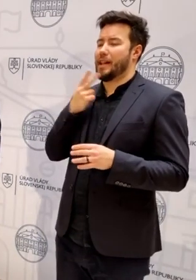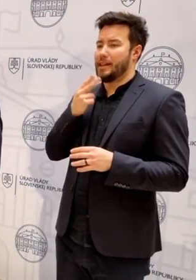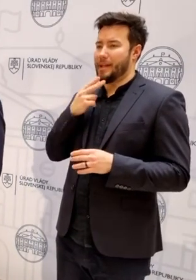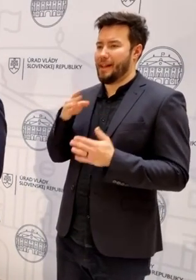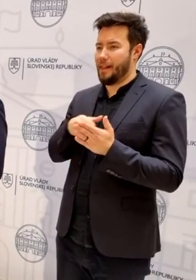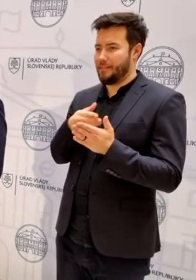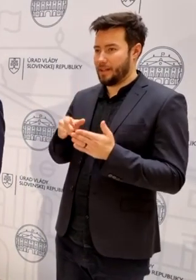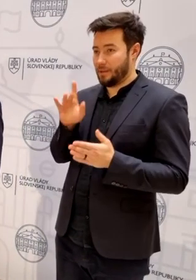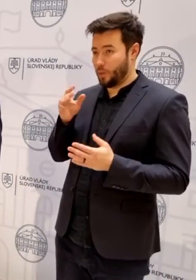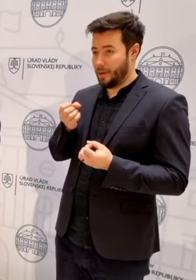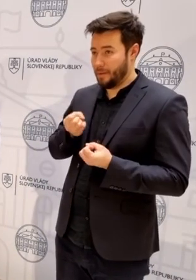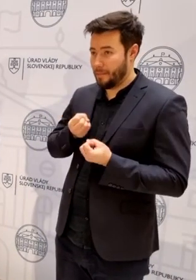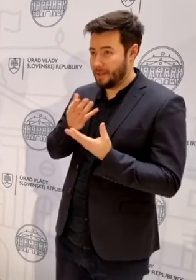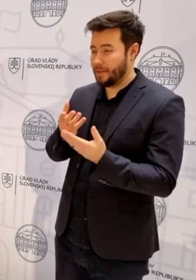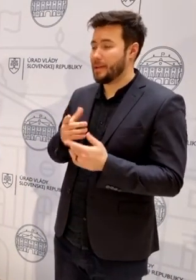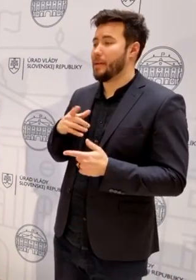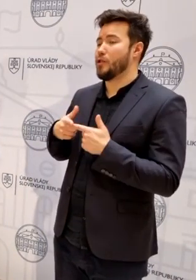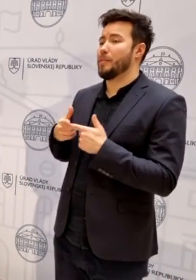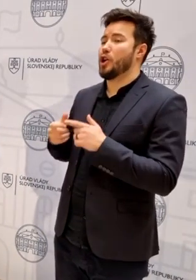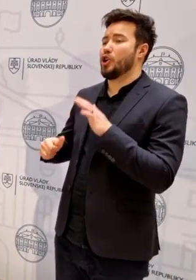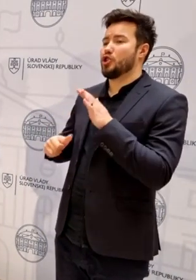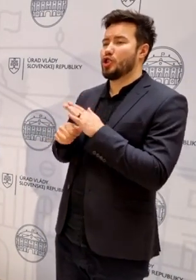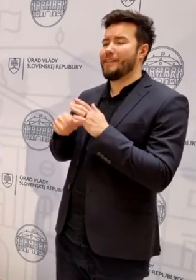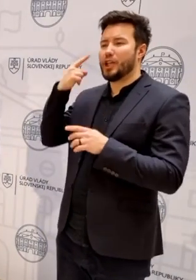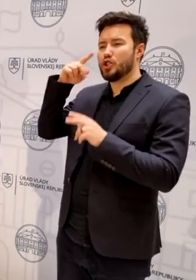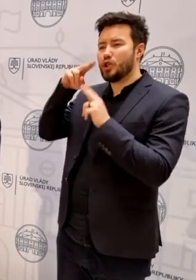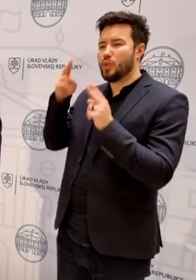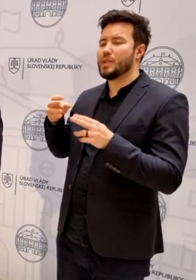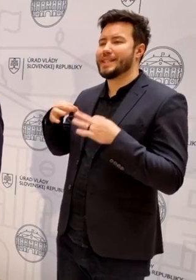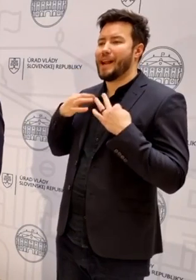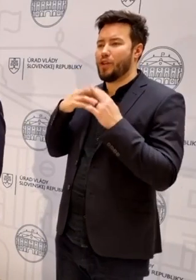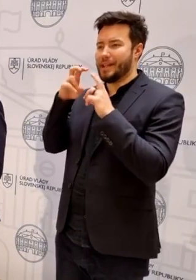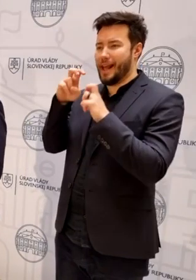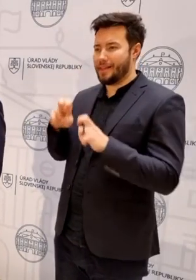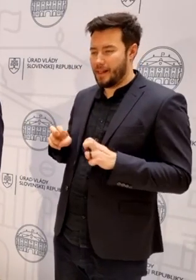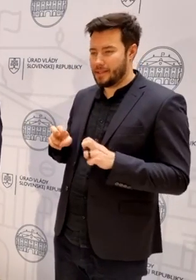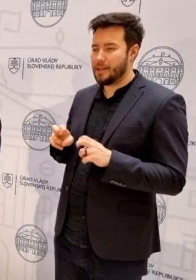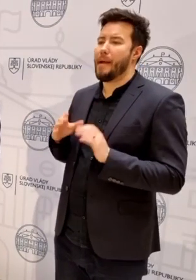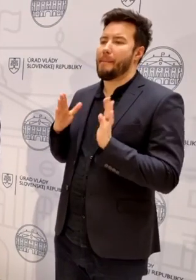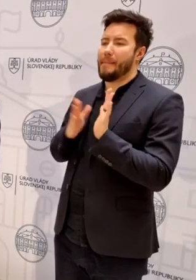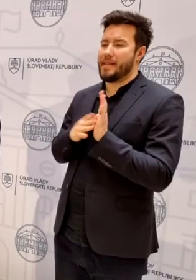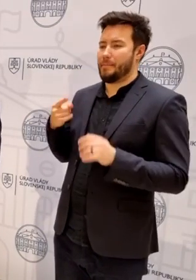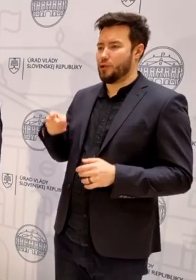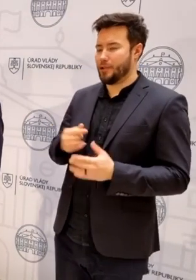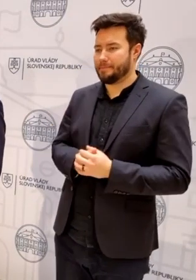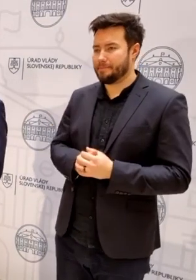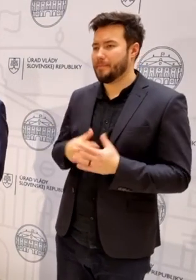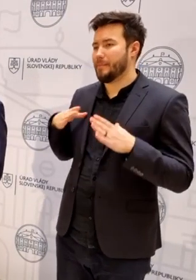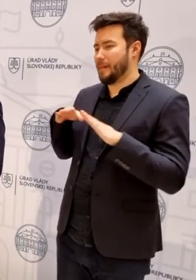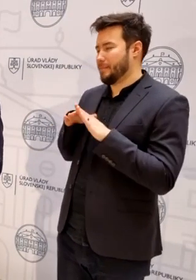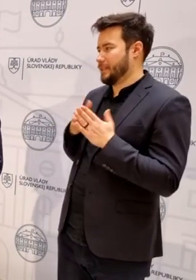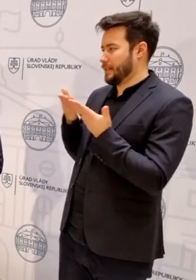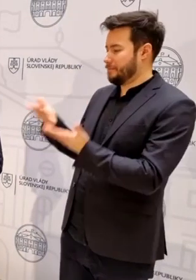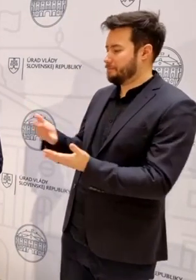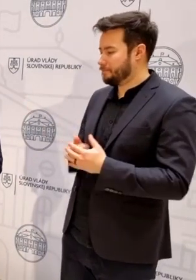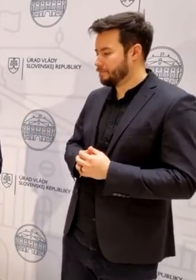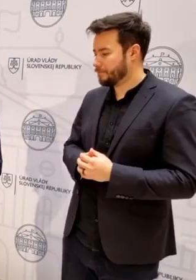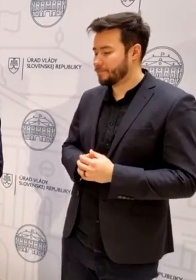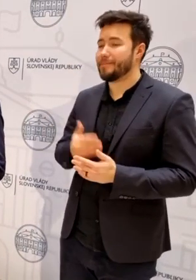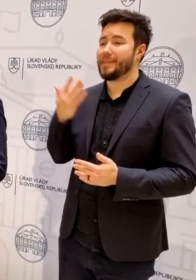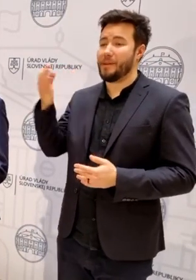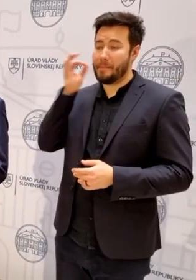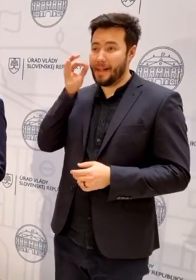Lengvarský, neskôr ďalším témam šéf Inštitútu zdravotných analýz ministerstva zdravotníctva Matej Mišik. Pán minister, nech sa páči. Ďakujem pekne, prajem pekný